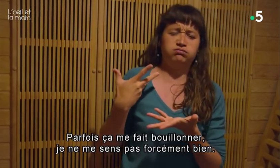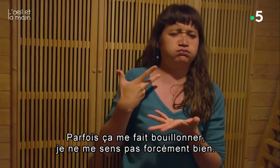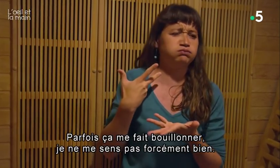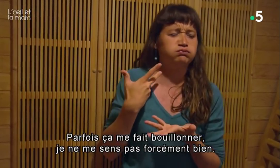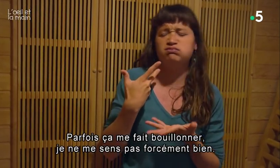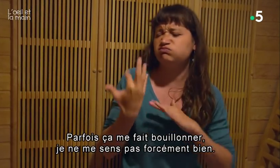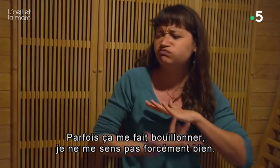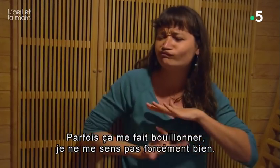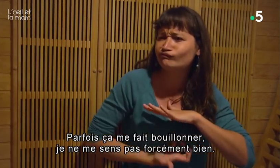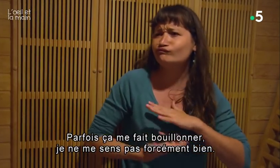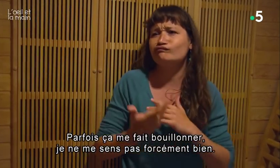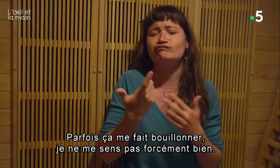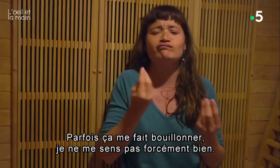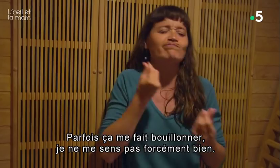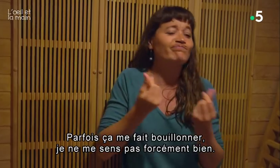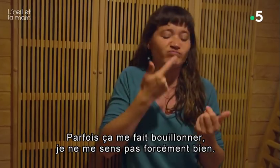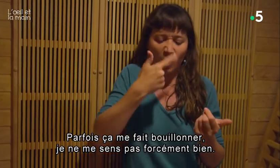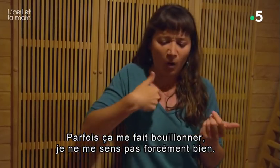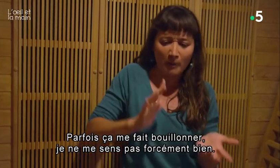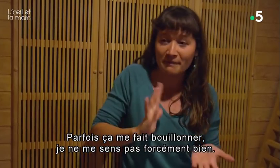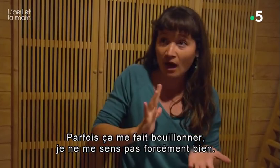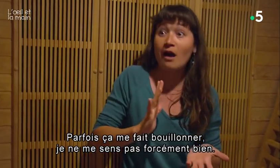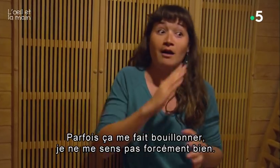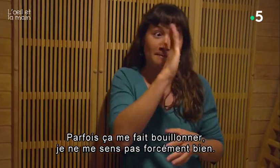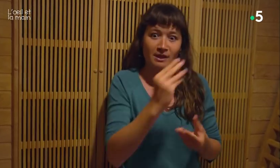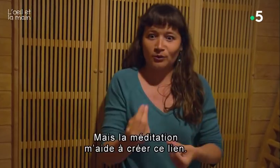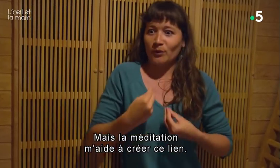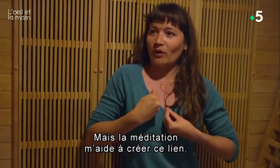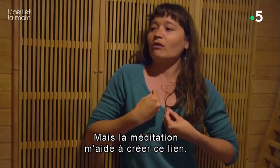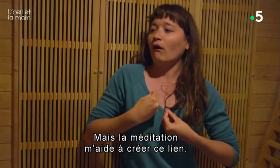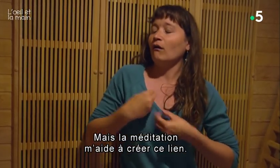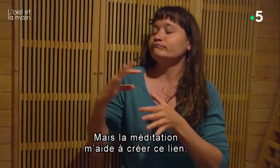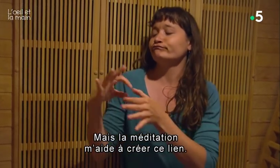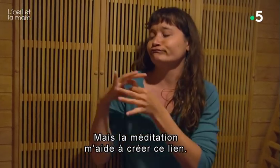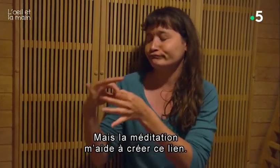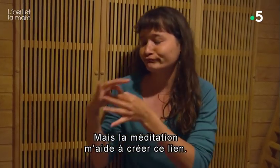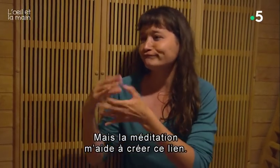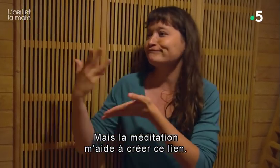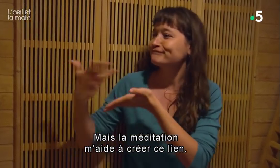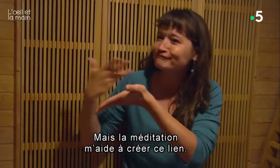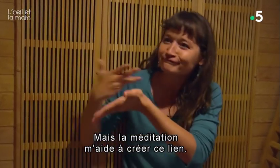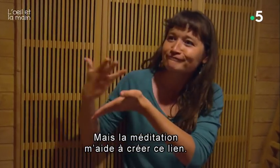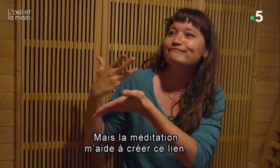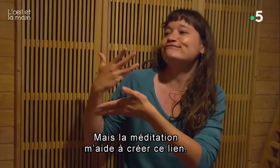Parfois, ça me fait bouillonner. Je ne me sens pas forcément bien. Mais la méditation m'aide à créer ce lien.